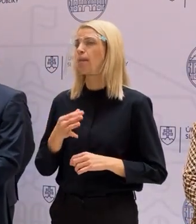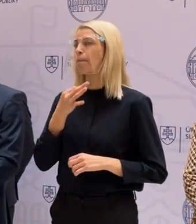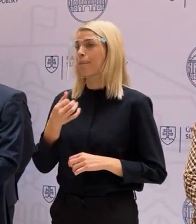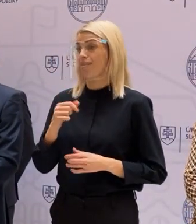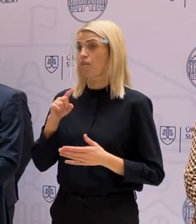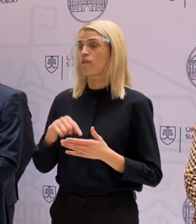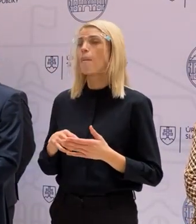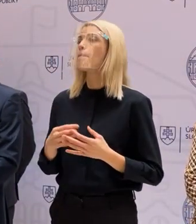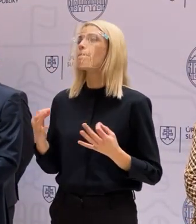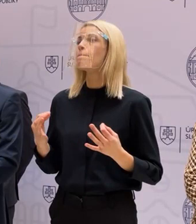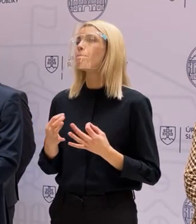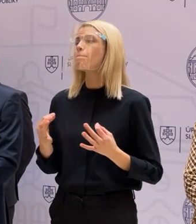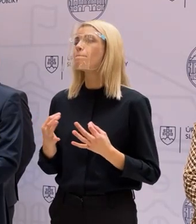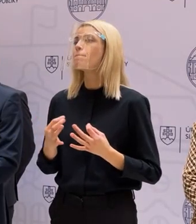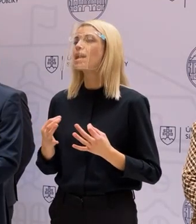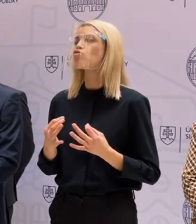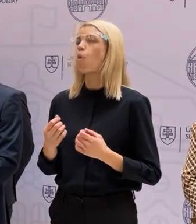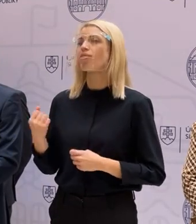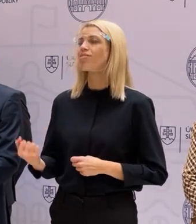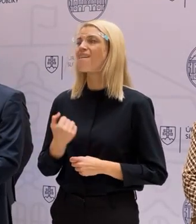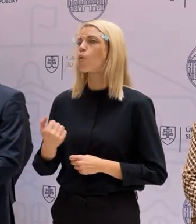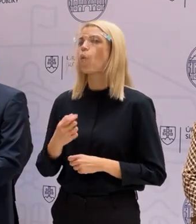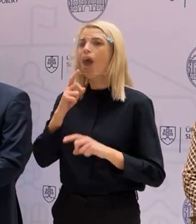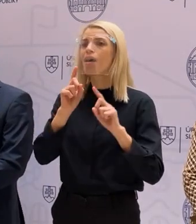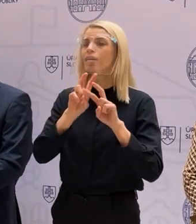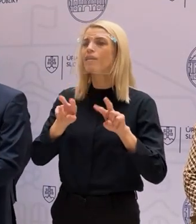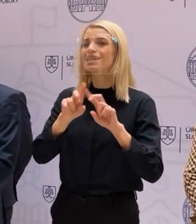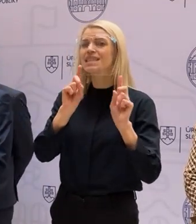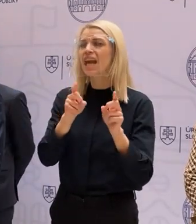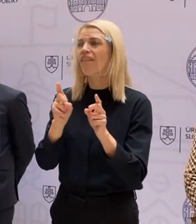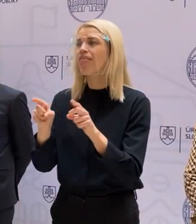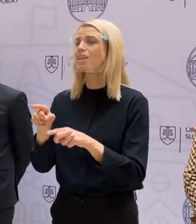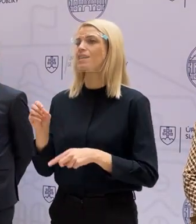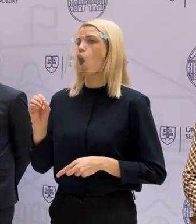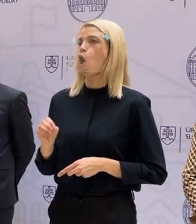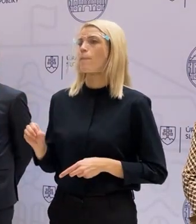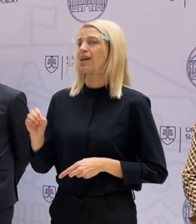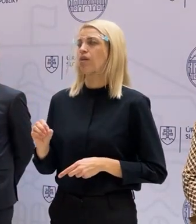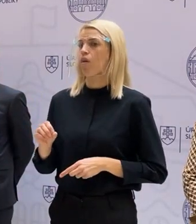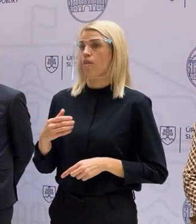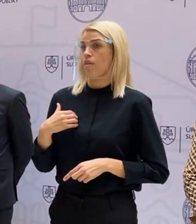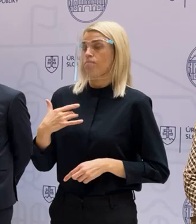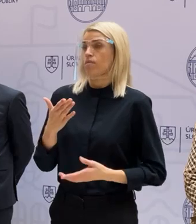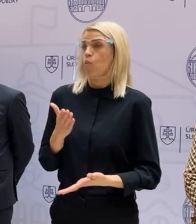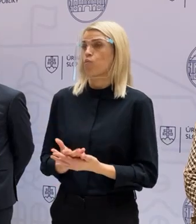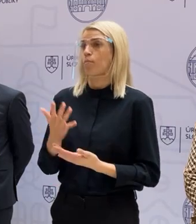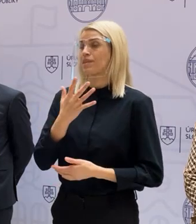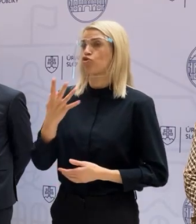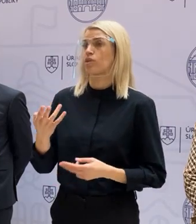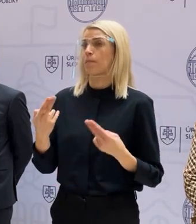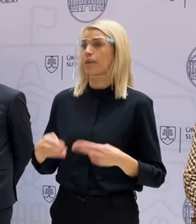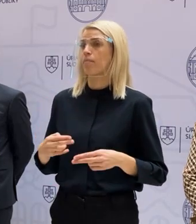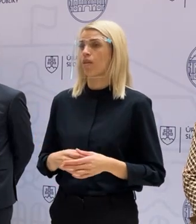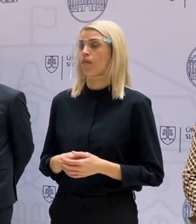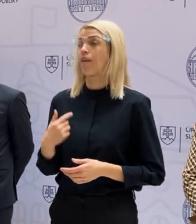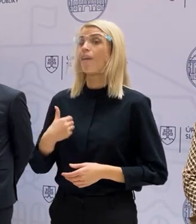otázku, prečo nefunguje sekvenácia na omikron? Máme 54 prípadov. týždenne sekvenovaných asi 1200